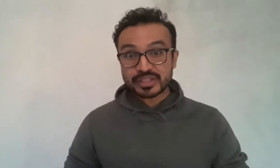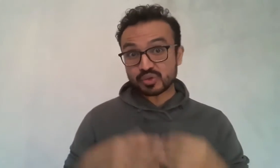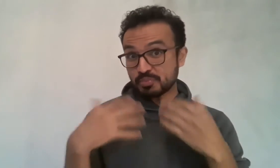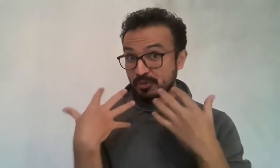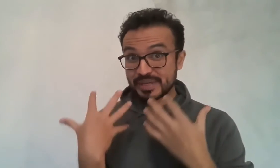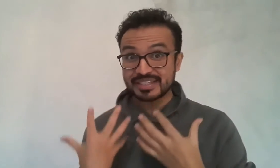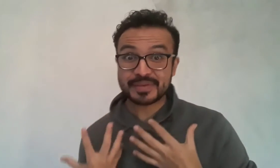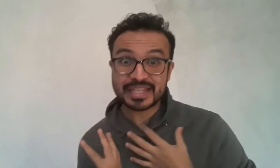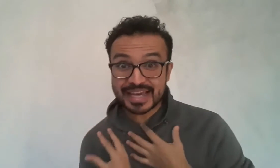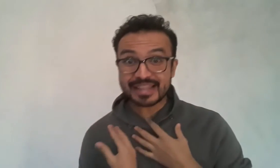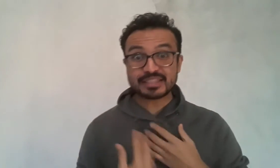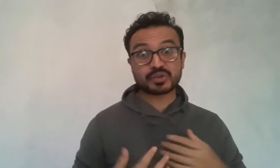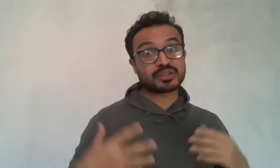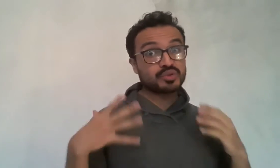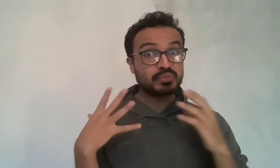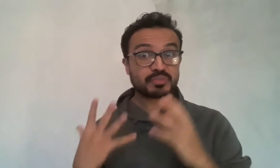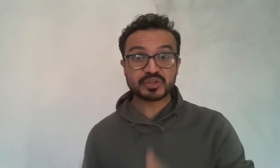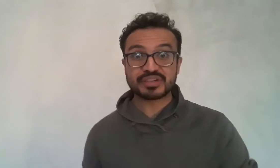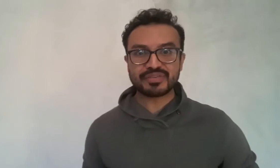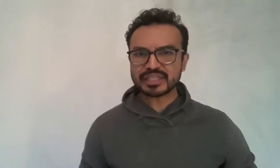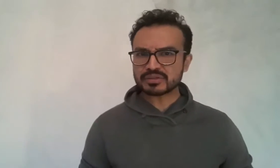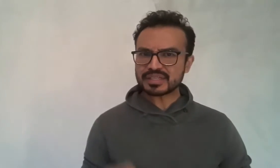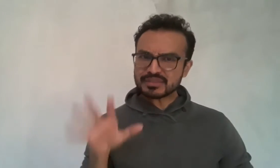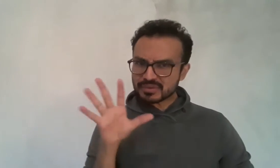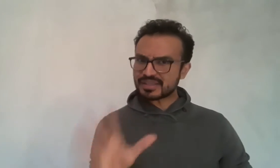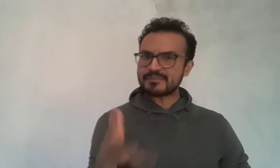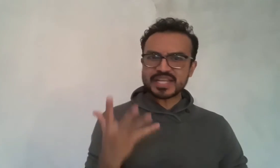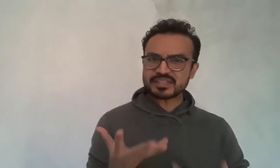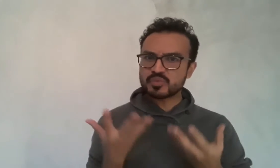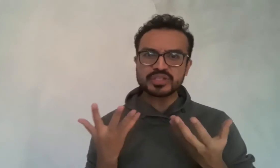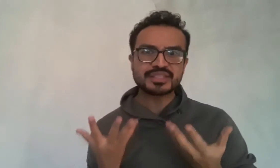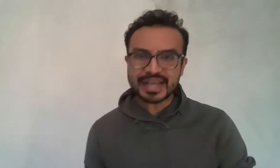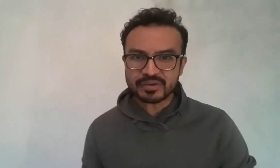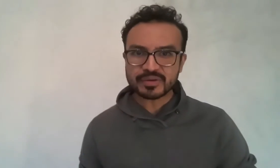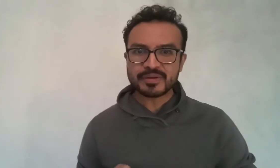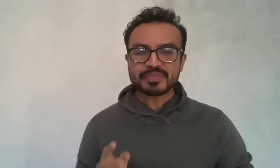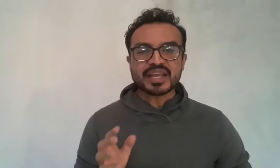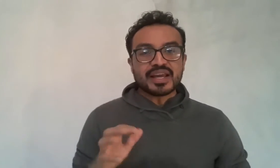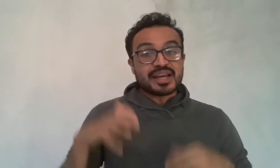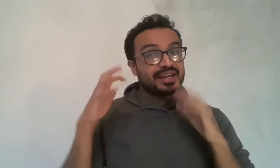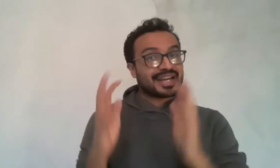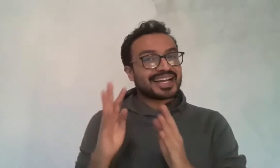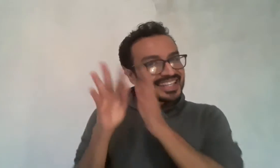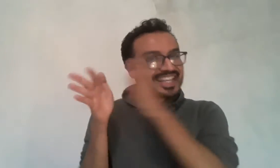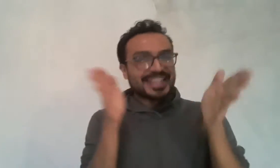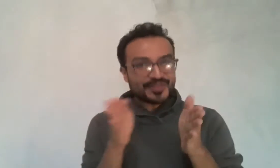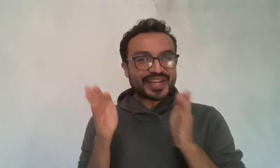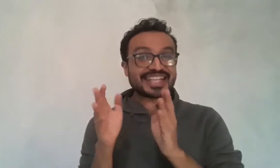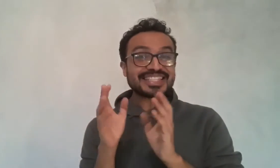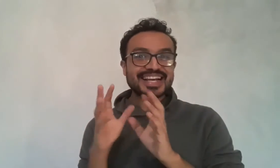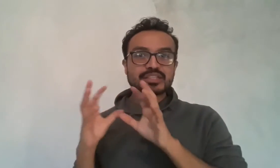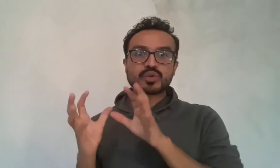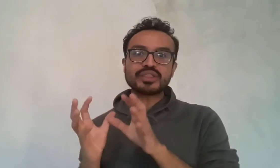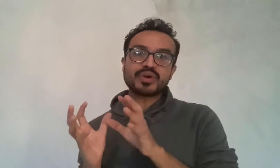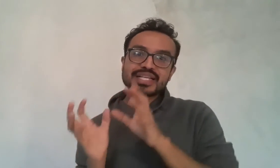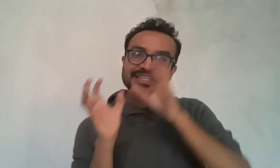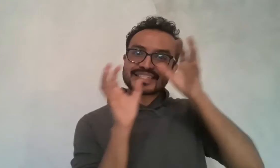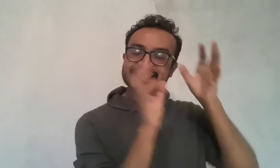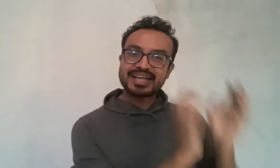tus propias debilidades o de tus propios defectos. Esto también es muy sano. La diferencia es cuando haces